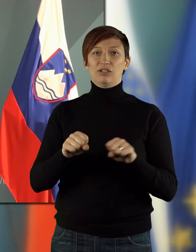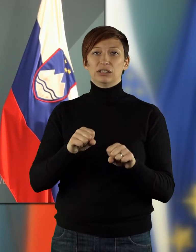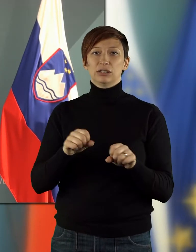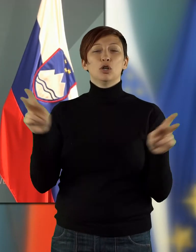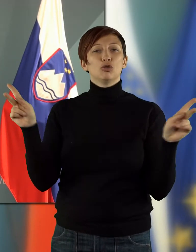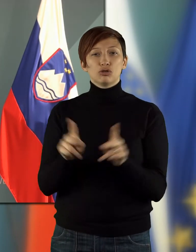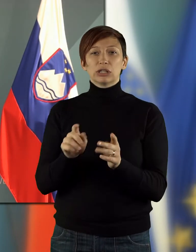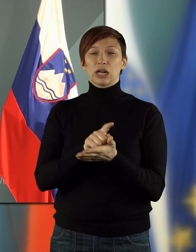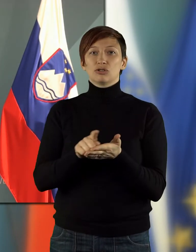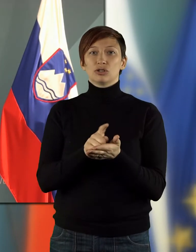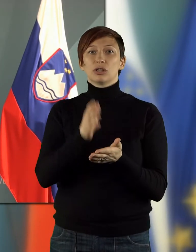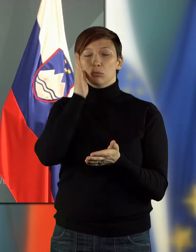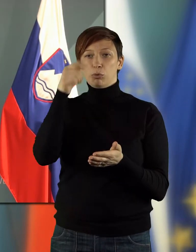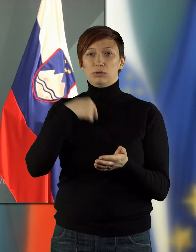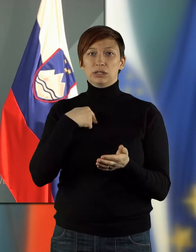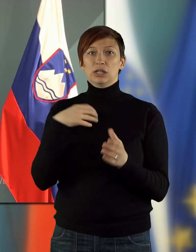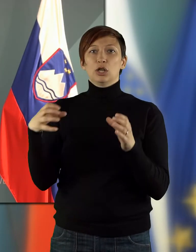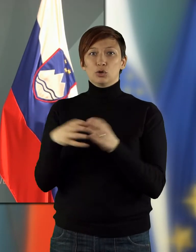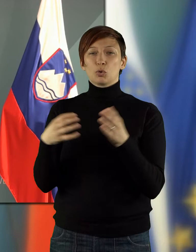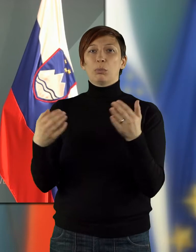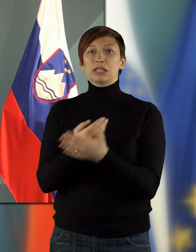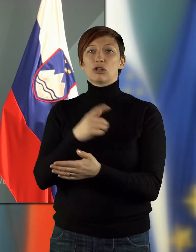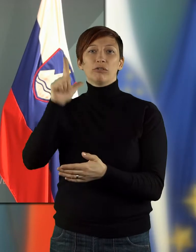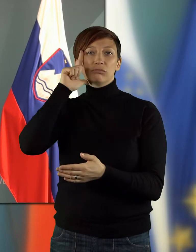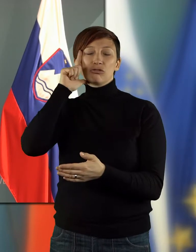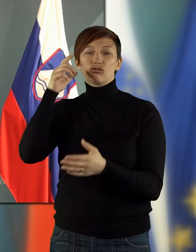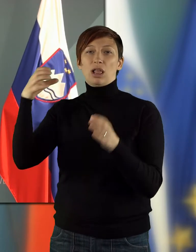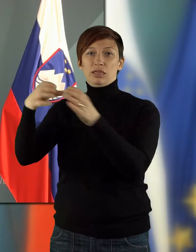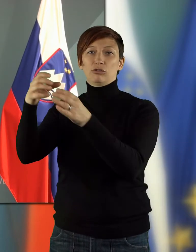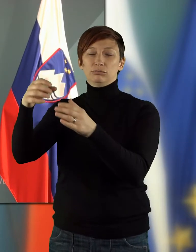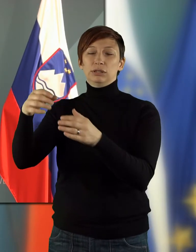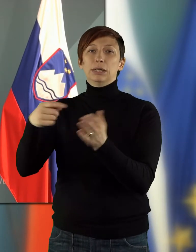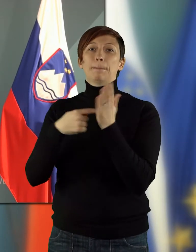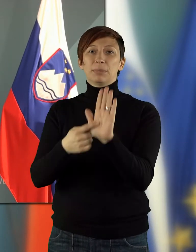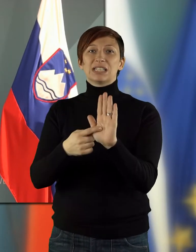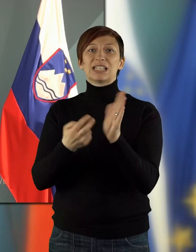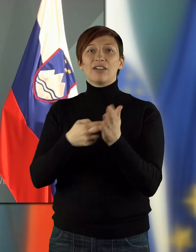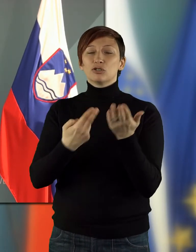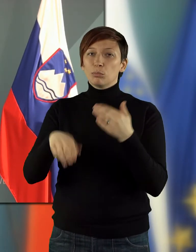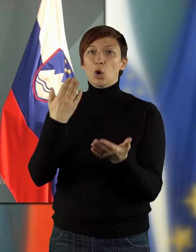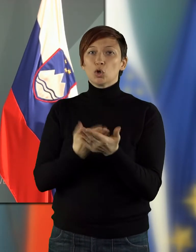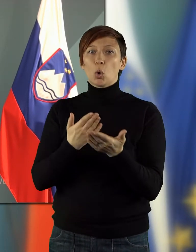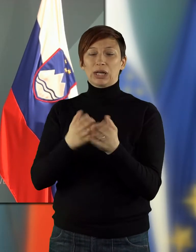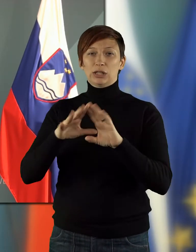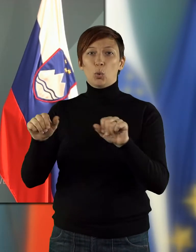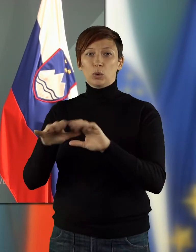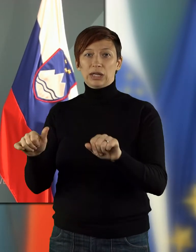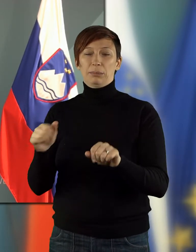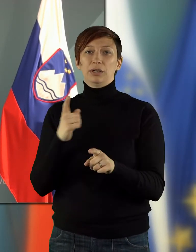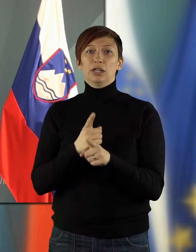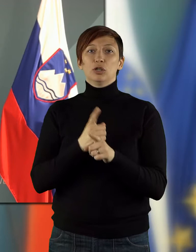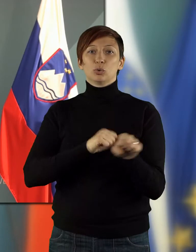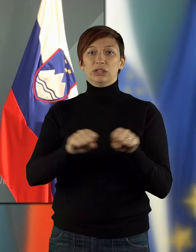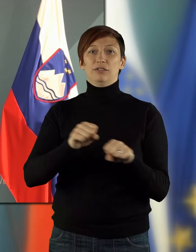na vladi, v čim krajšem času bom skupaj z novim načelnikom predstavila še bolj konkretne